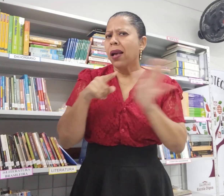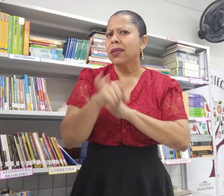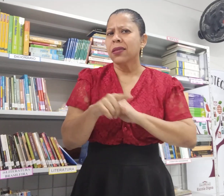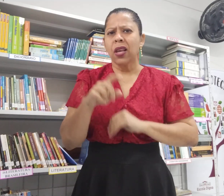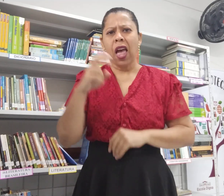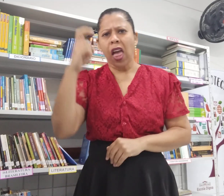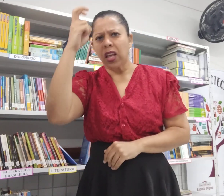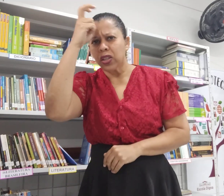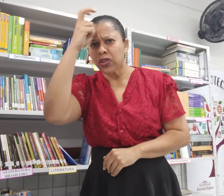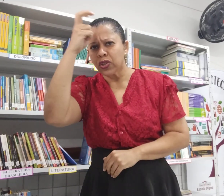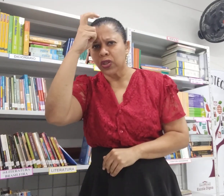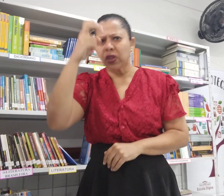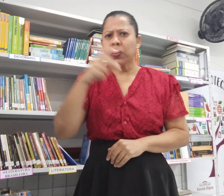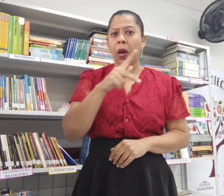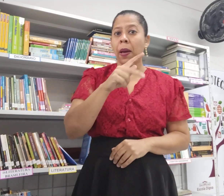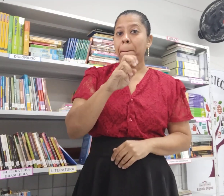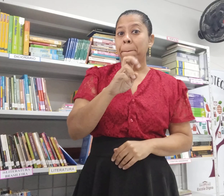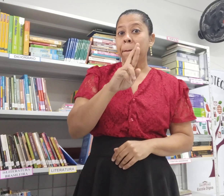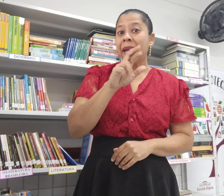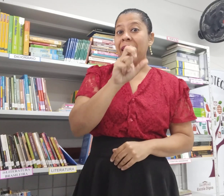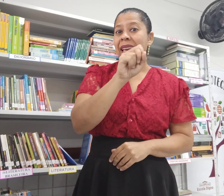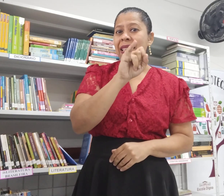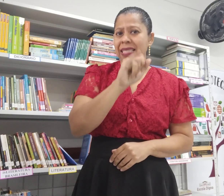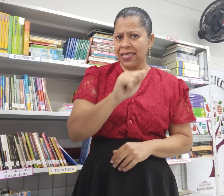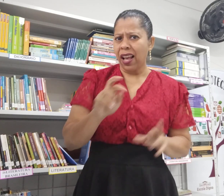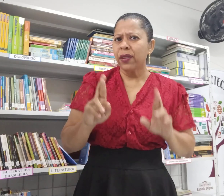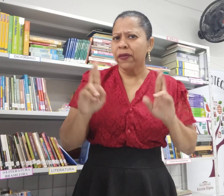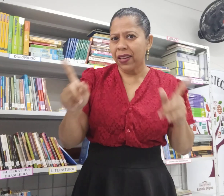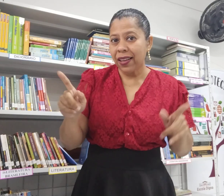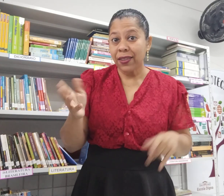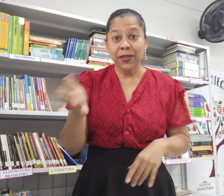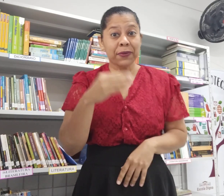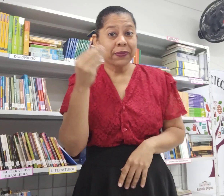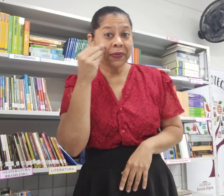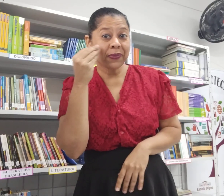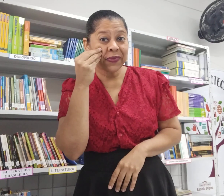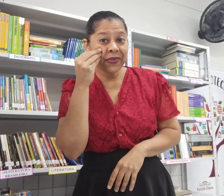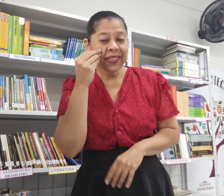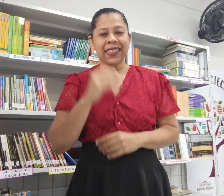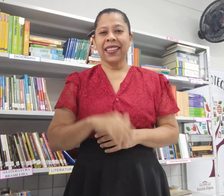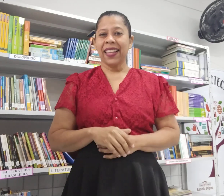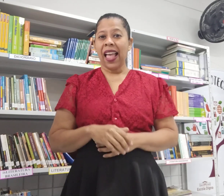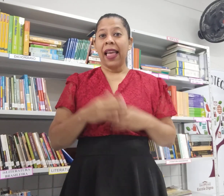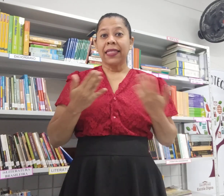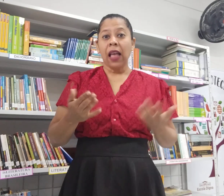Vamos ver? Então, os surdos no Egito e na Pérsia, eles eram considerados como criaturas